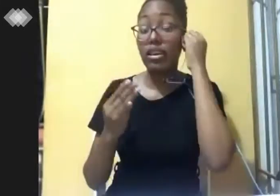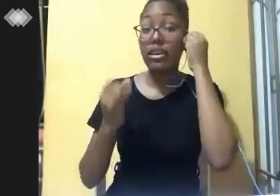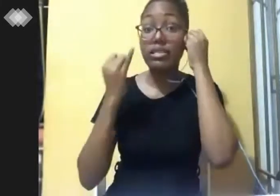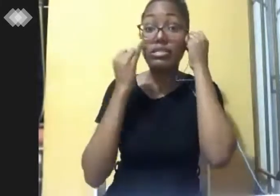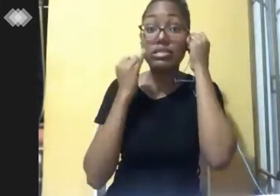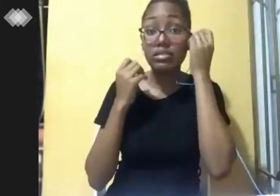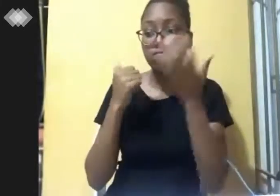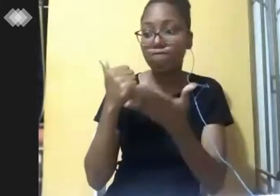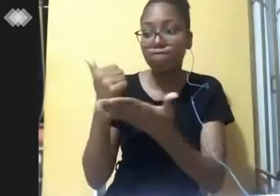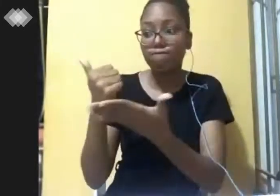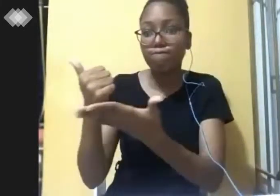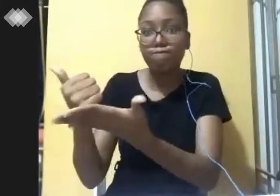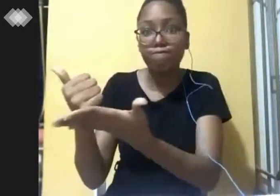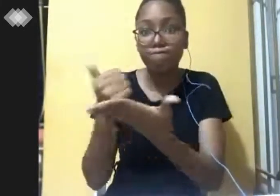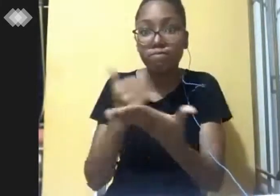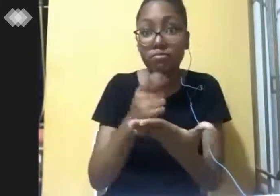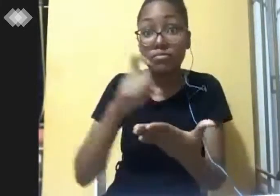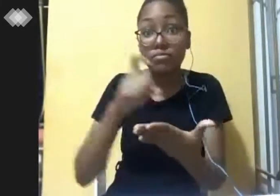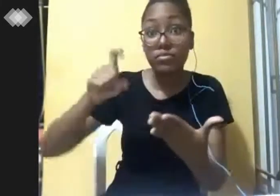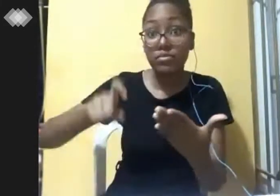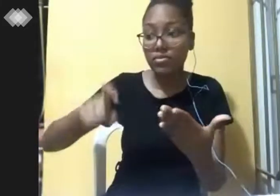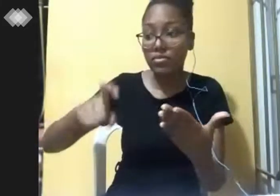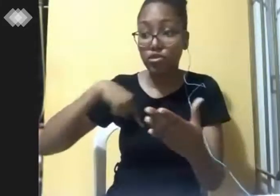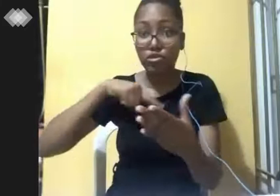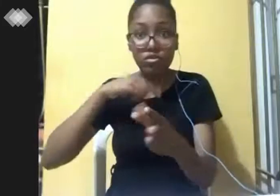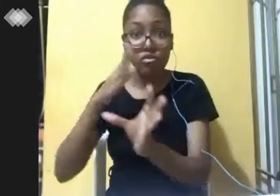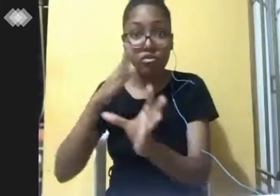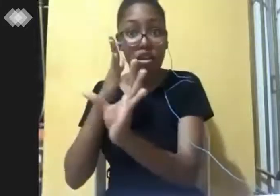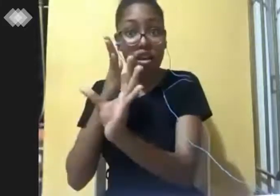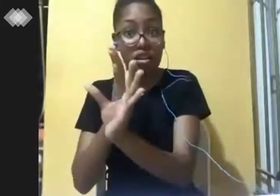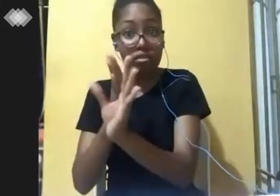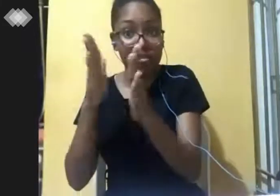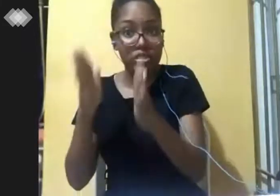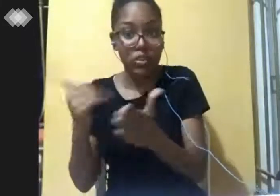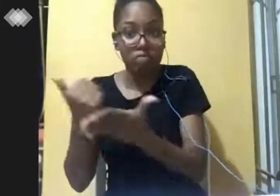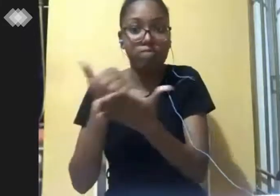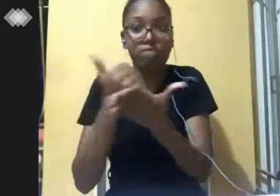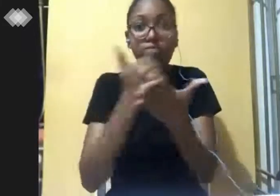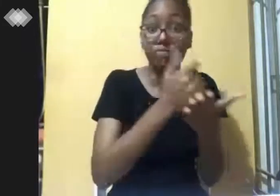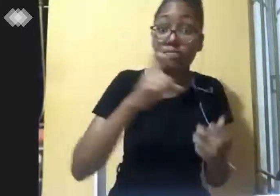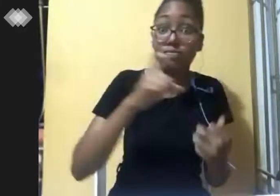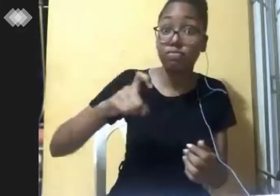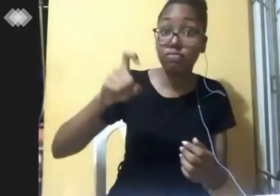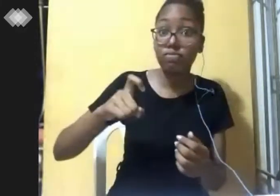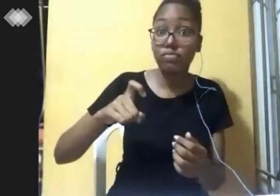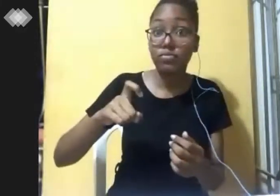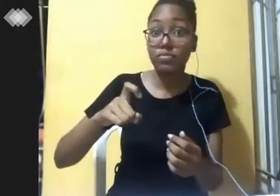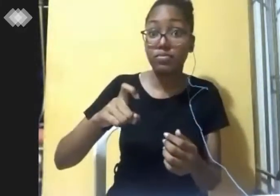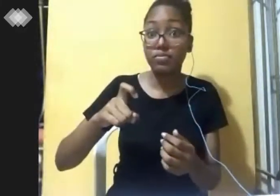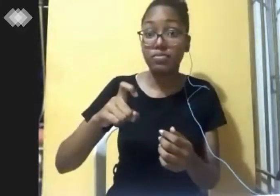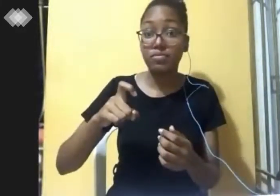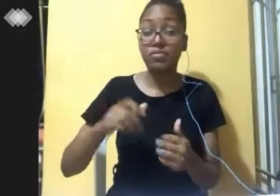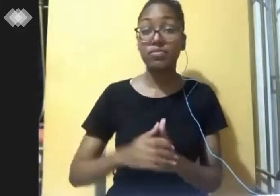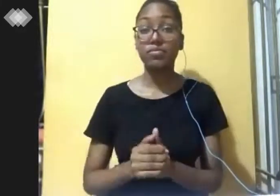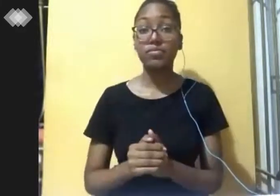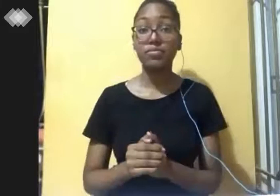situación como lo hacemos nosotros. Y es un reto que tienen. Y esa parte que dice que el